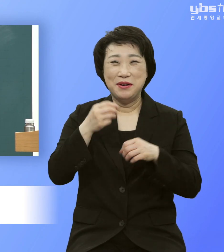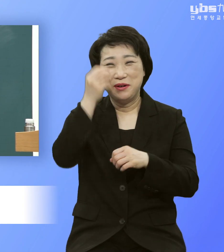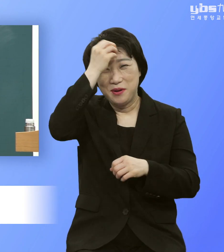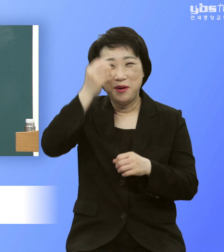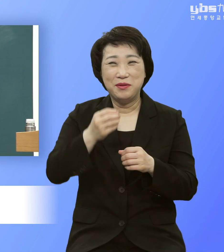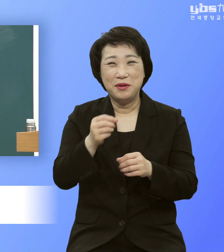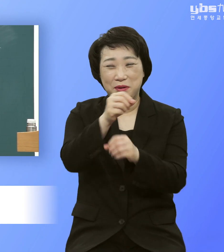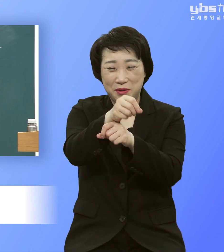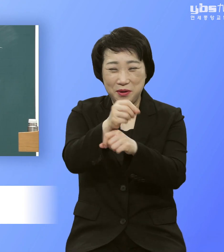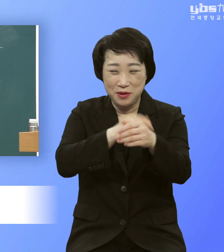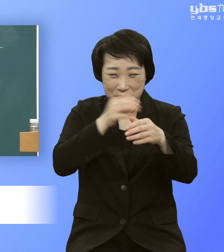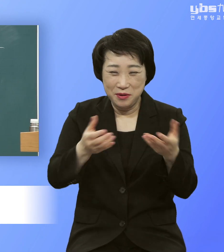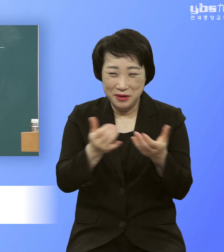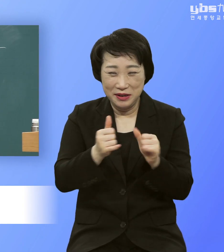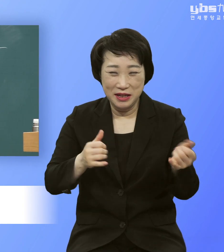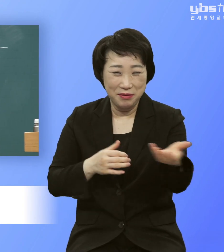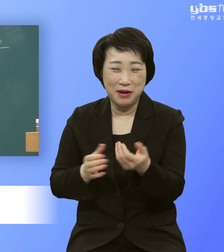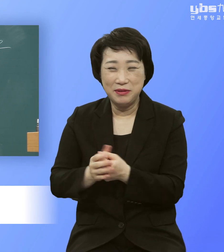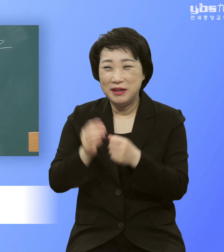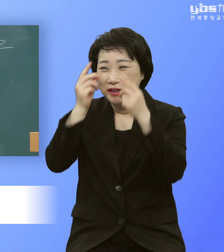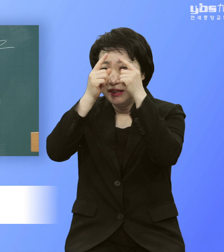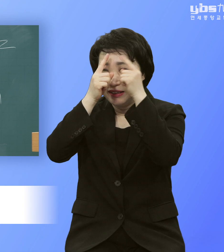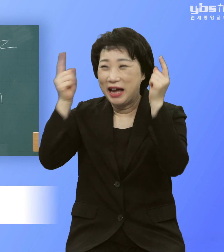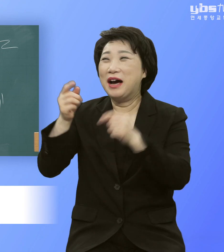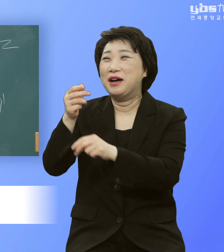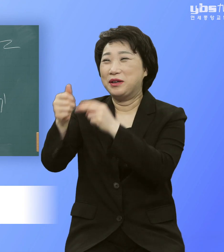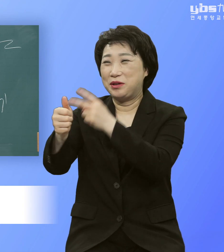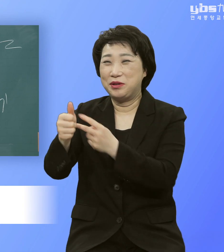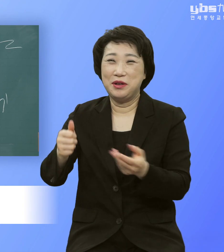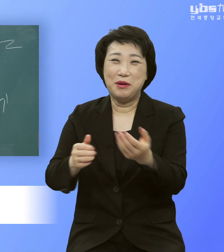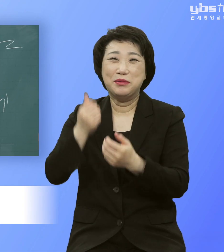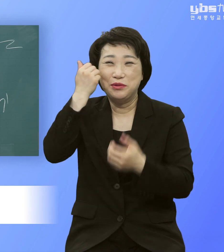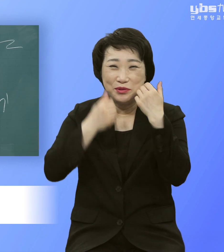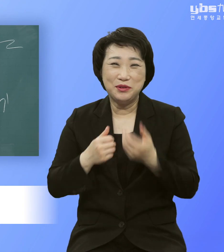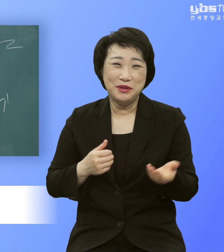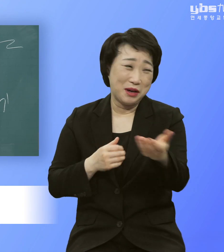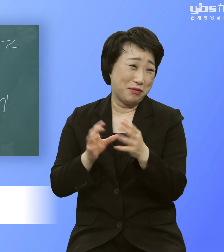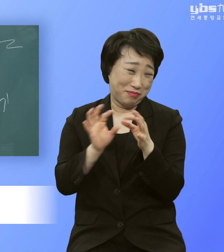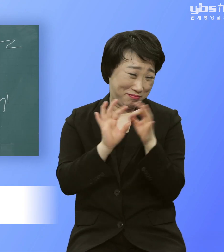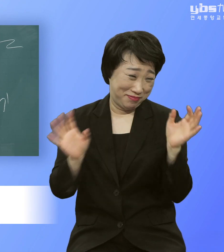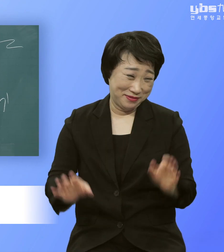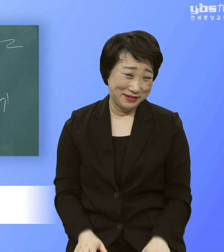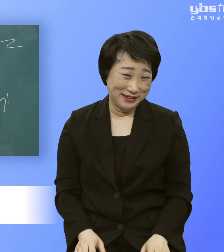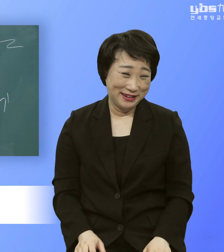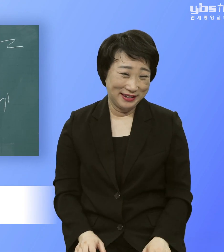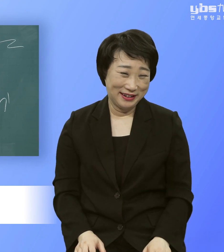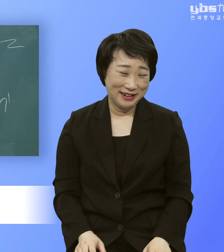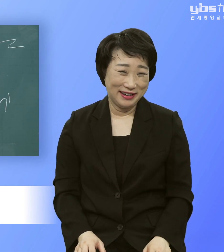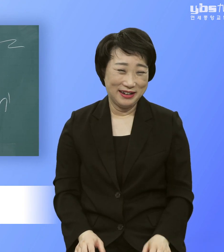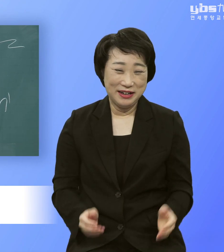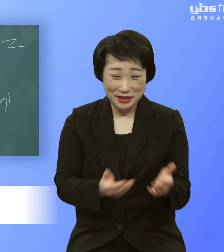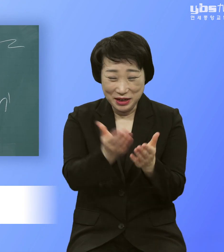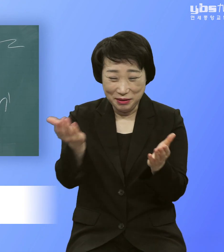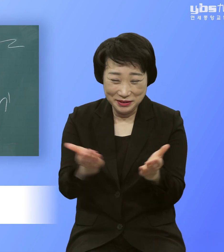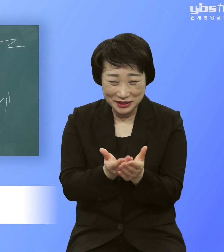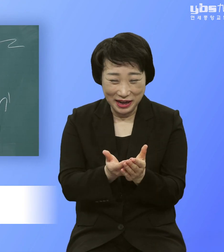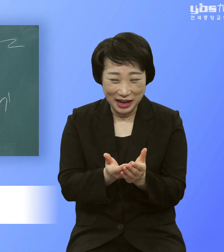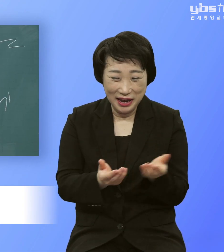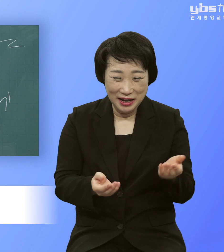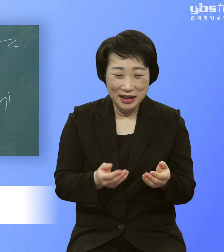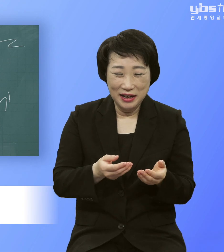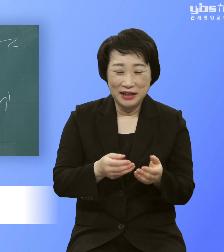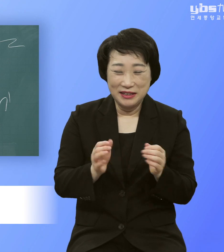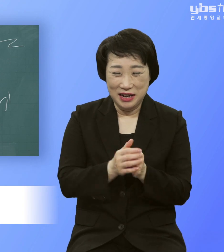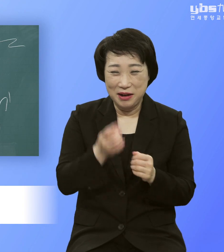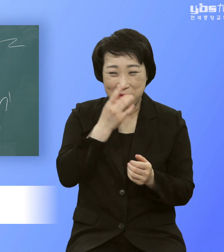고공무원이든 아니면 뭐 대학 교수든 하여튼 누가 됐든지 간에 밥